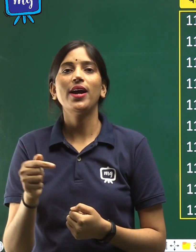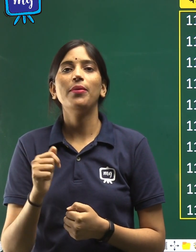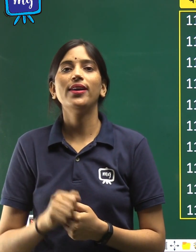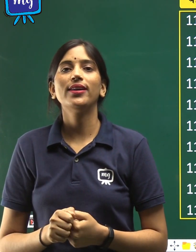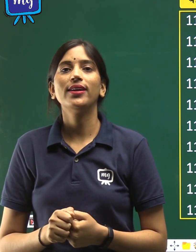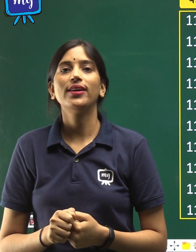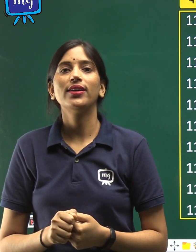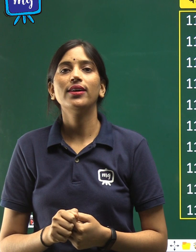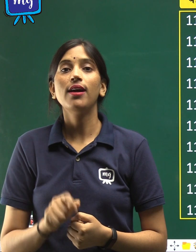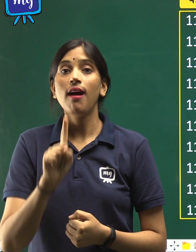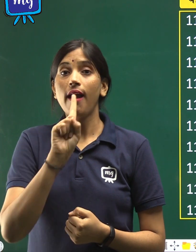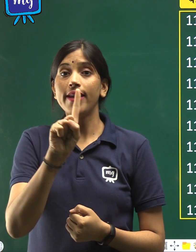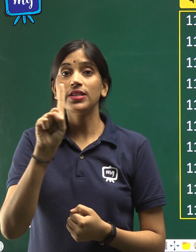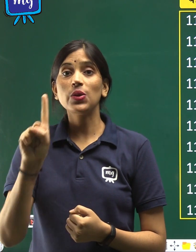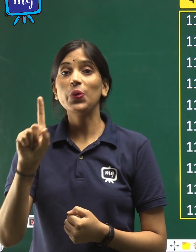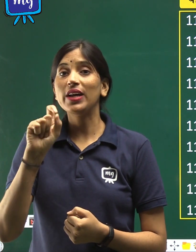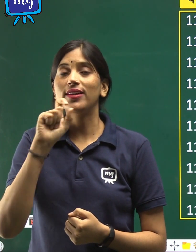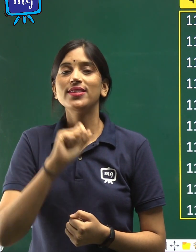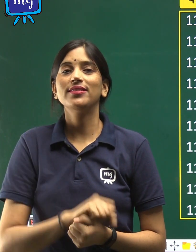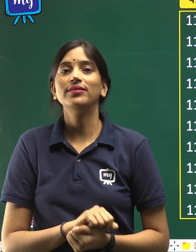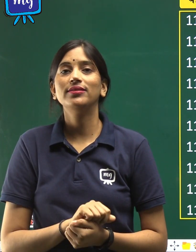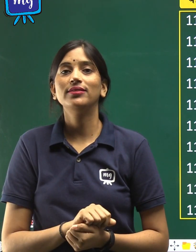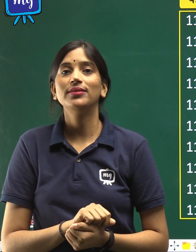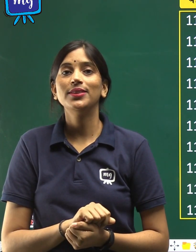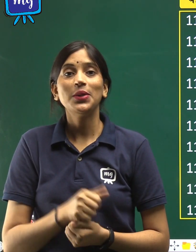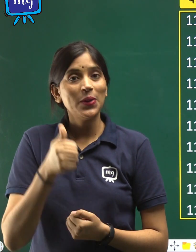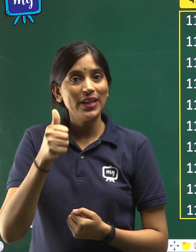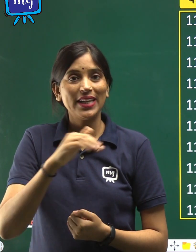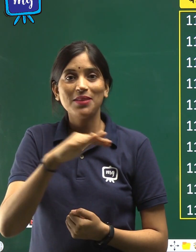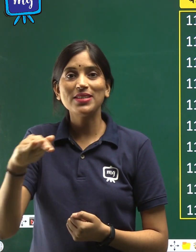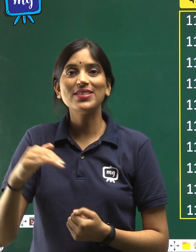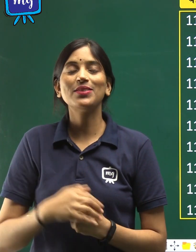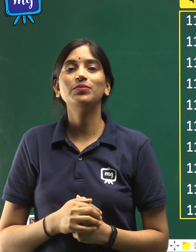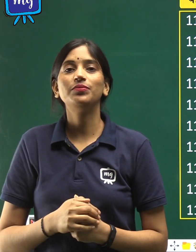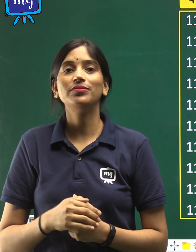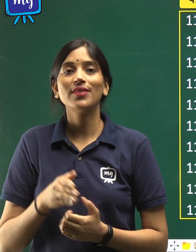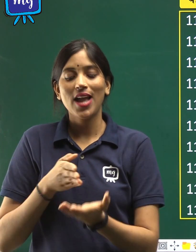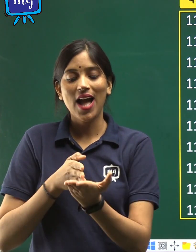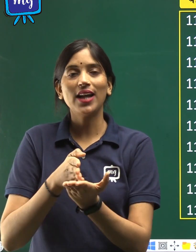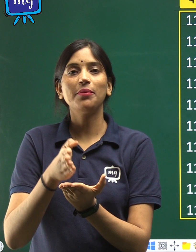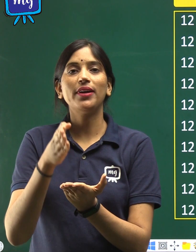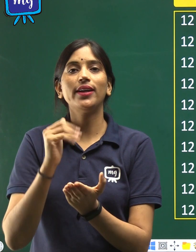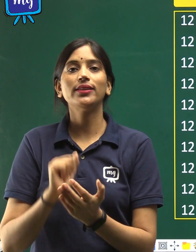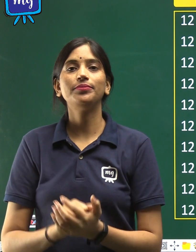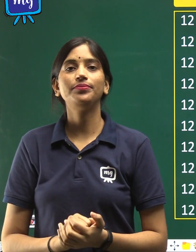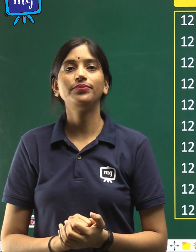बराबर 110। ठीक है बच्चों, आगे बढ़ें।